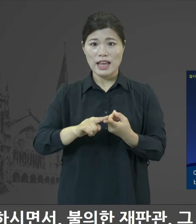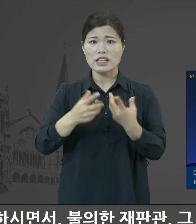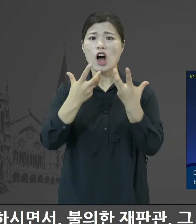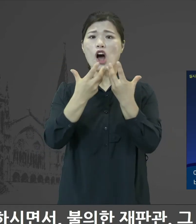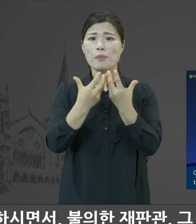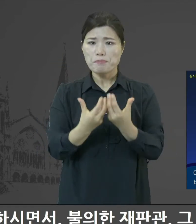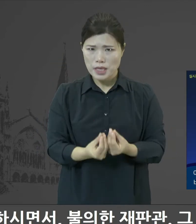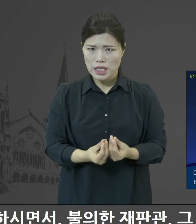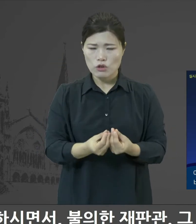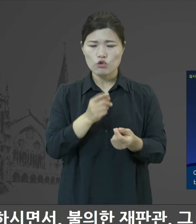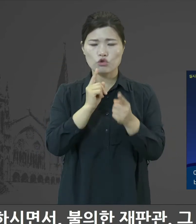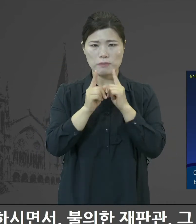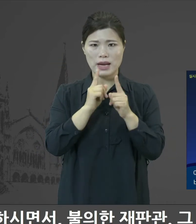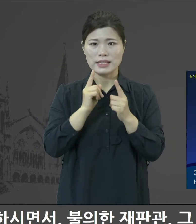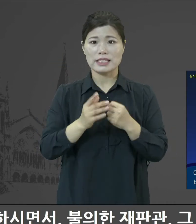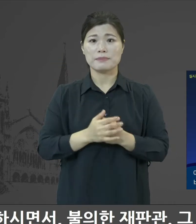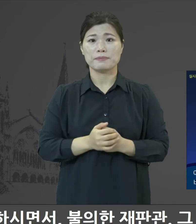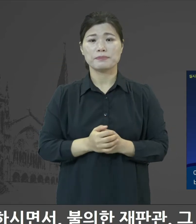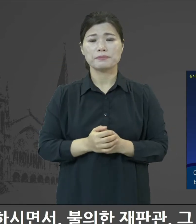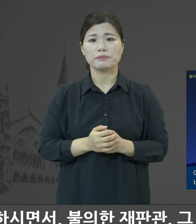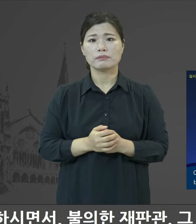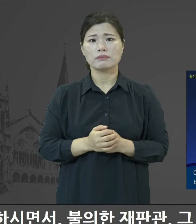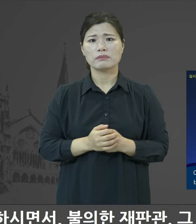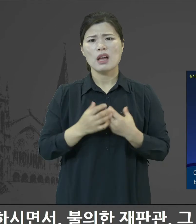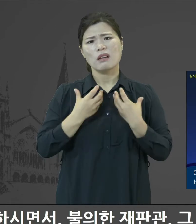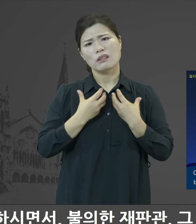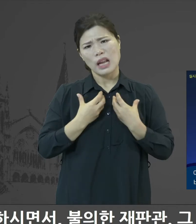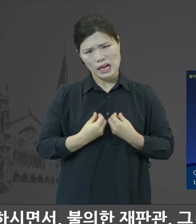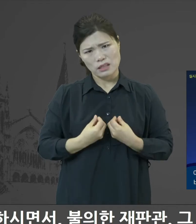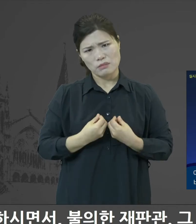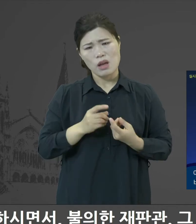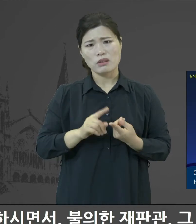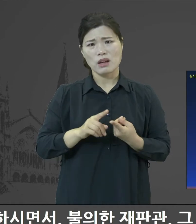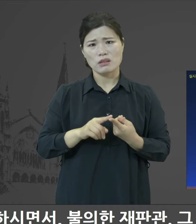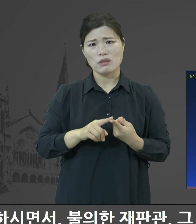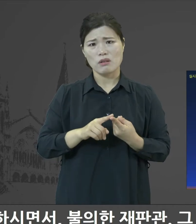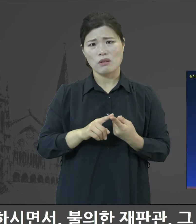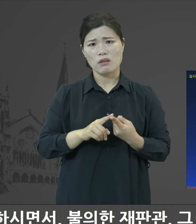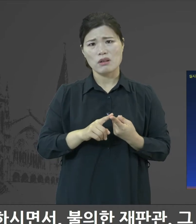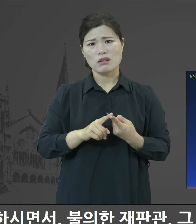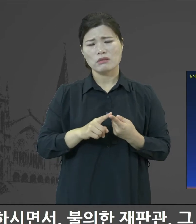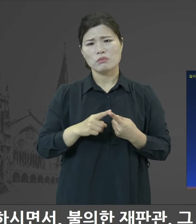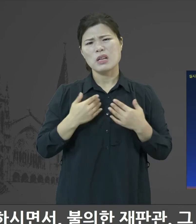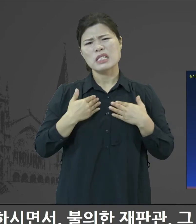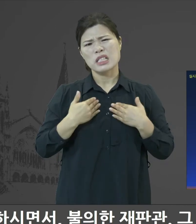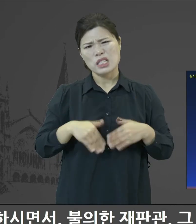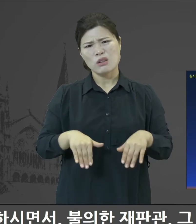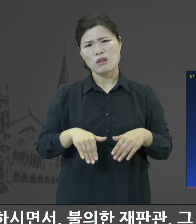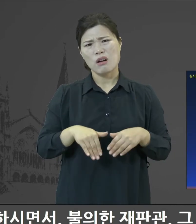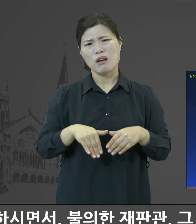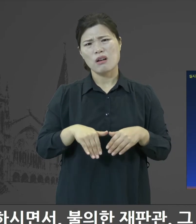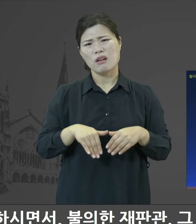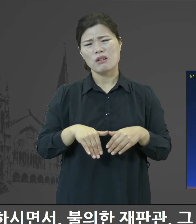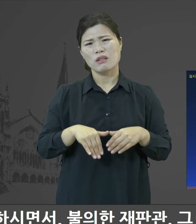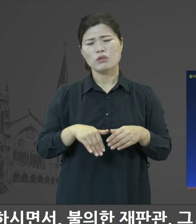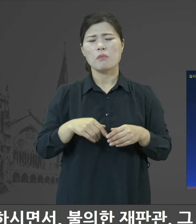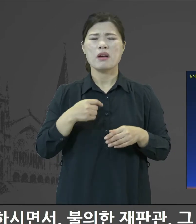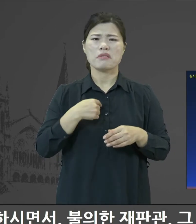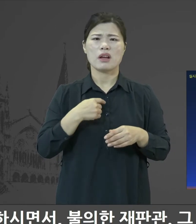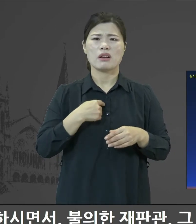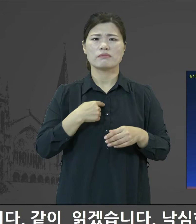비유로 말씀하여. 이제 낙심하다는 말은 지쳐서 이제 포기하고 싶은 마음이거든요. 기도하다가